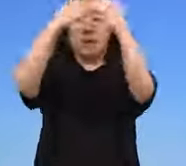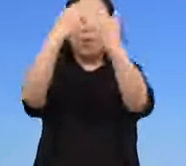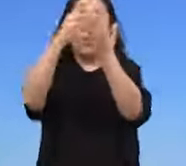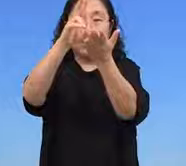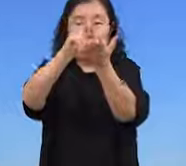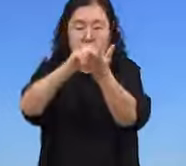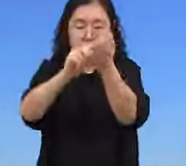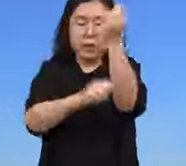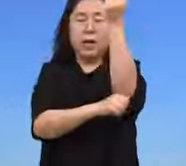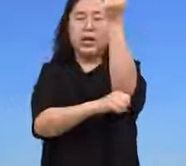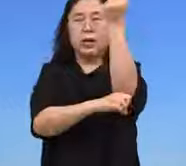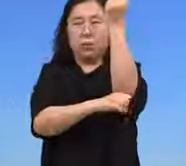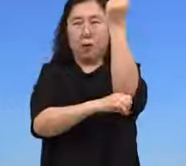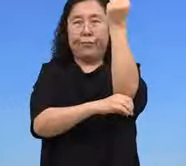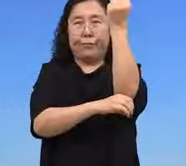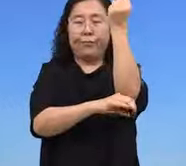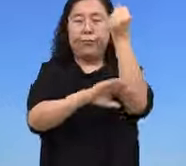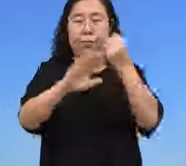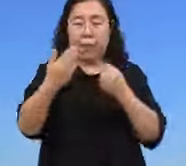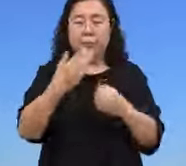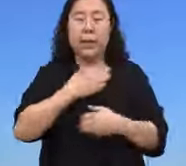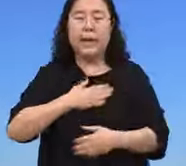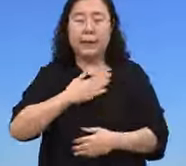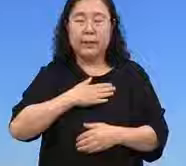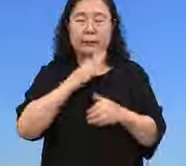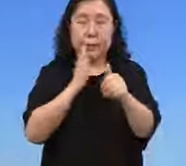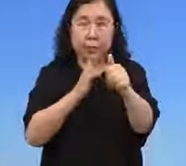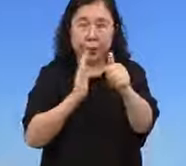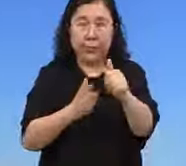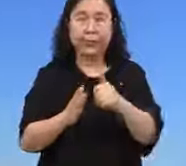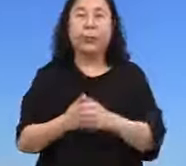모든 문제의 근원이라는 사실을 아셔야 합니다.